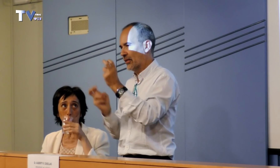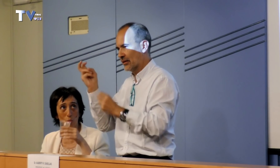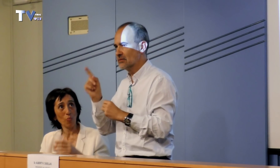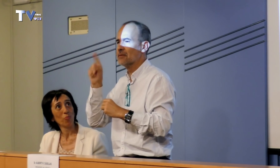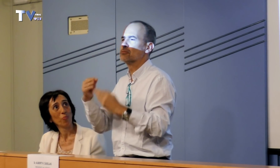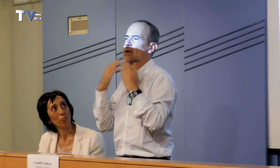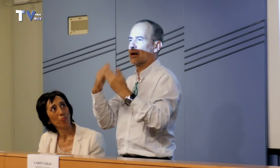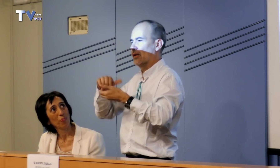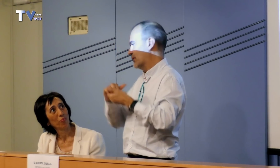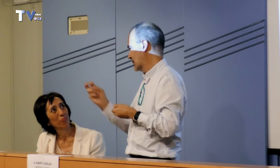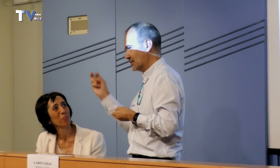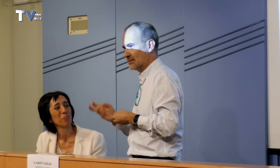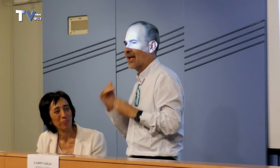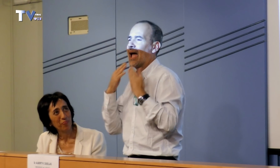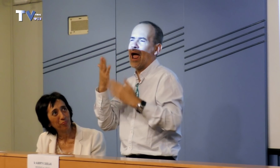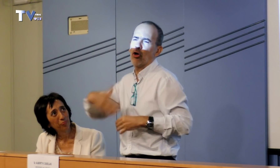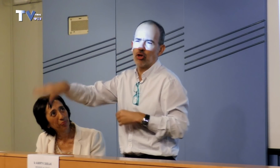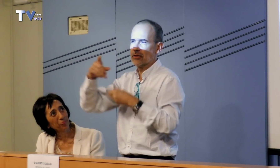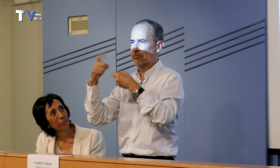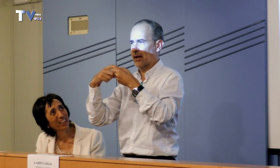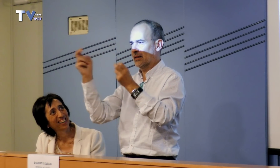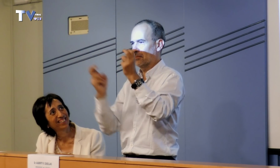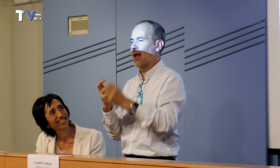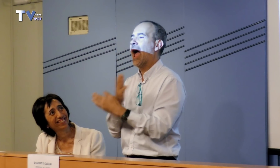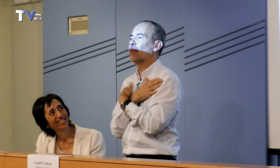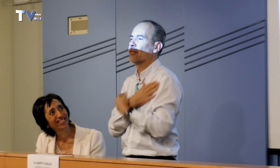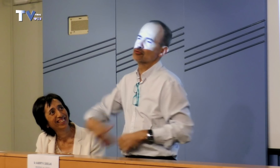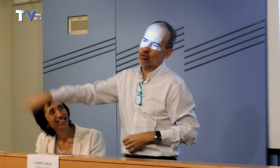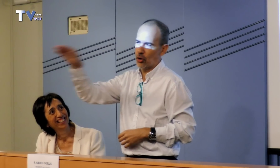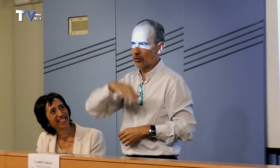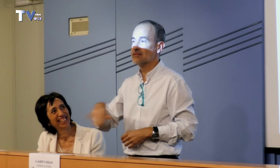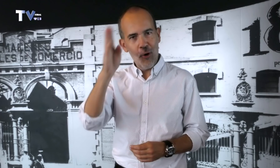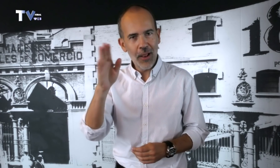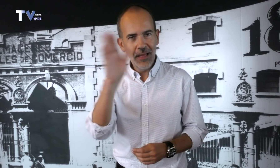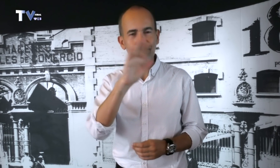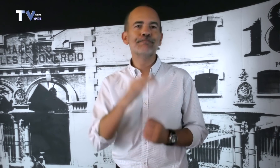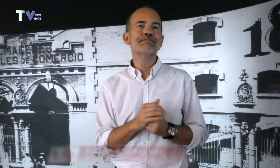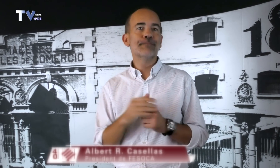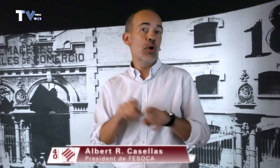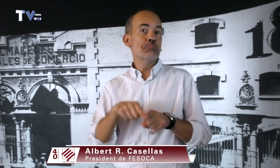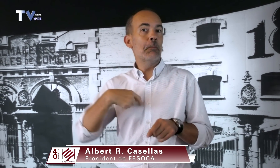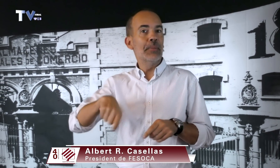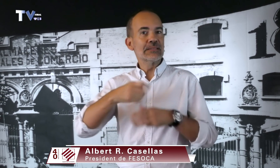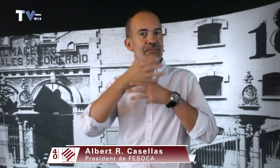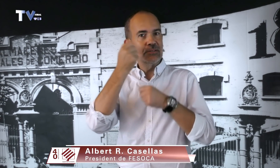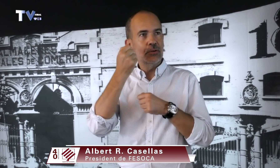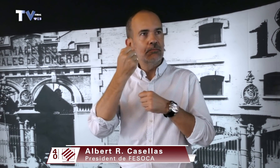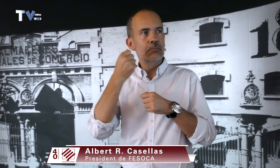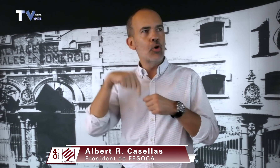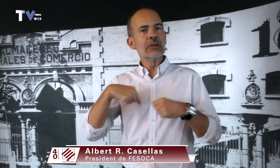moltes gràcies a les autoritats per poder assistir a nosaltres, gràcies a la Confederació, als participants. Hola a tothom. Soc l'actual president